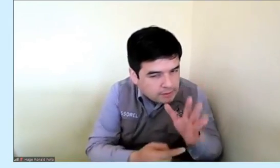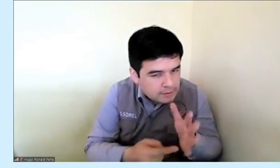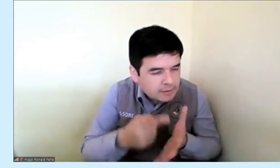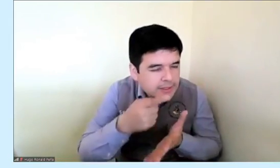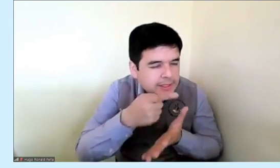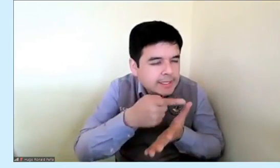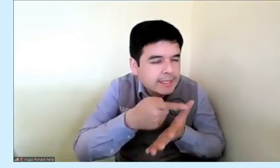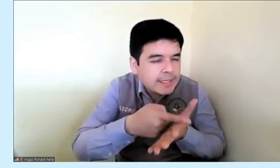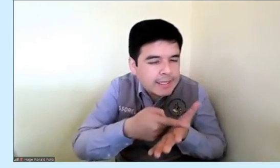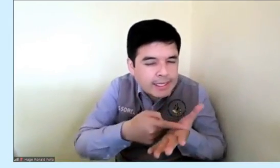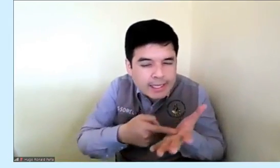¿Recuerdan qué?